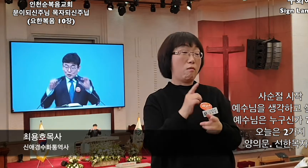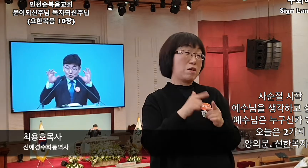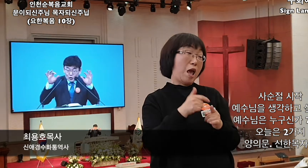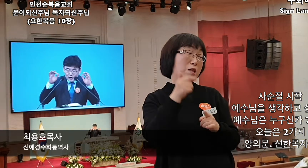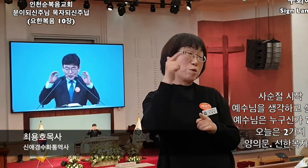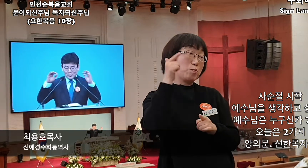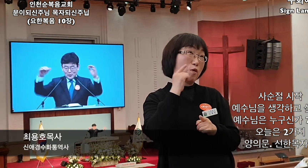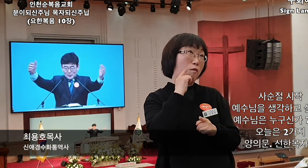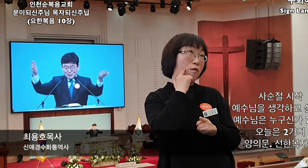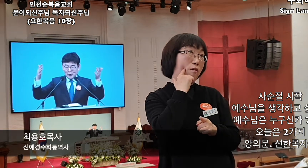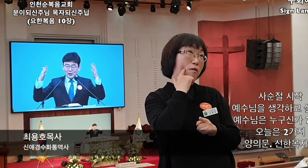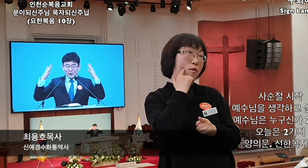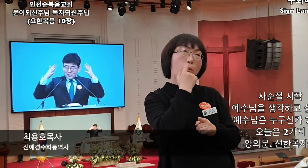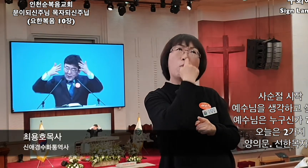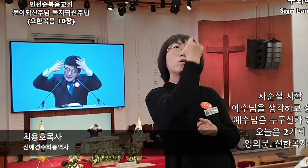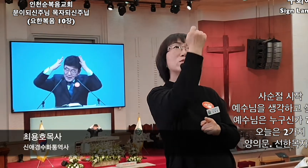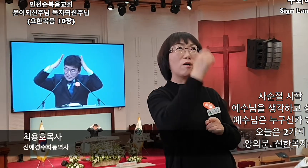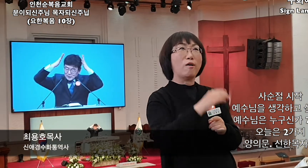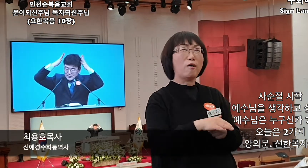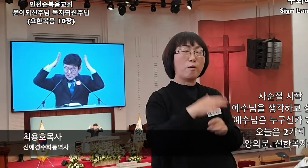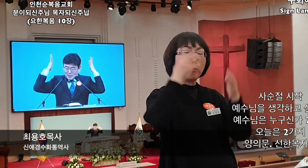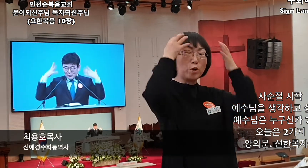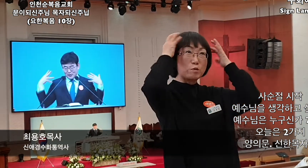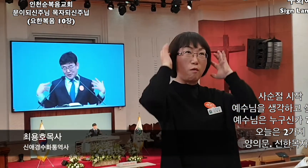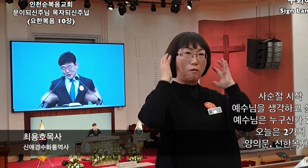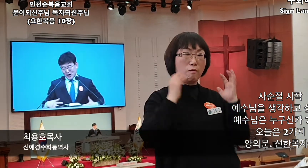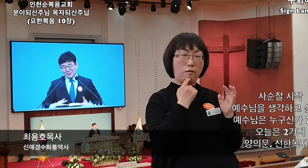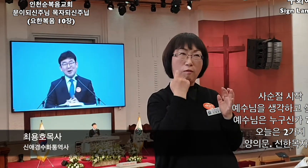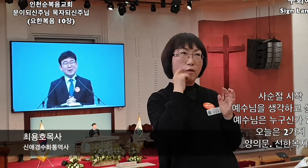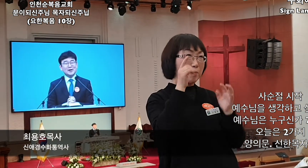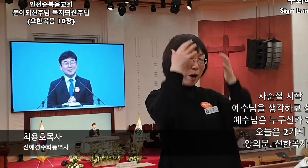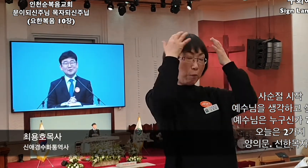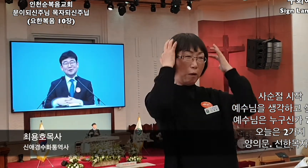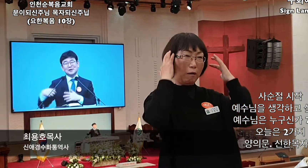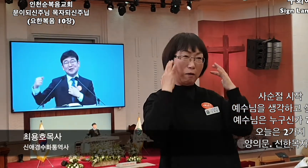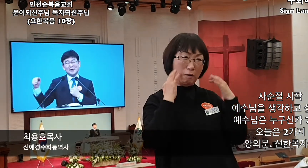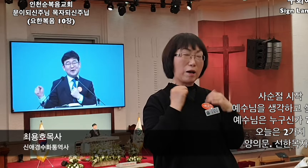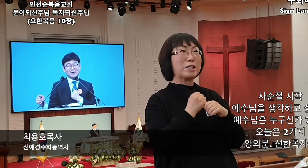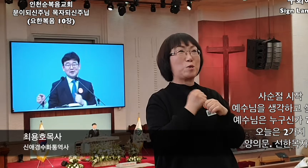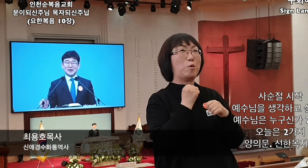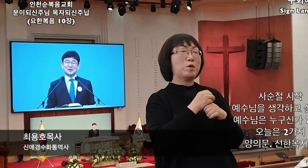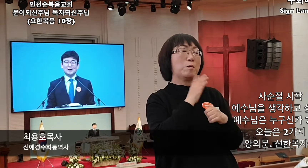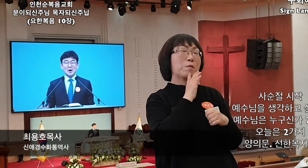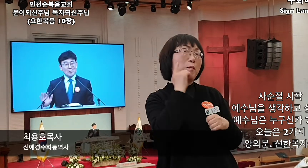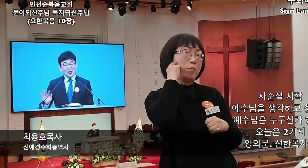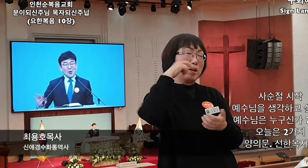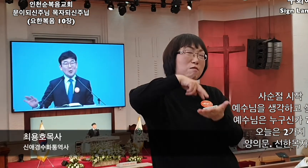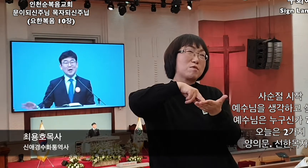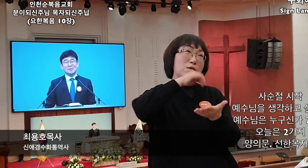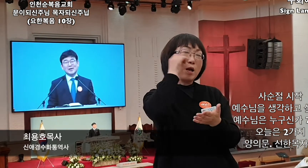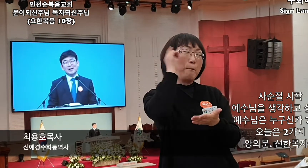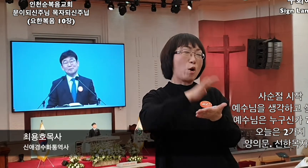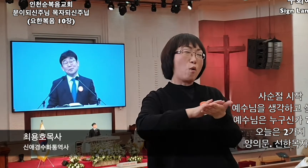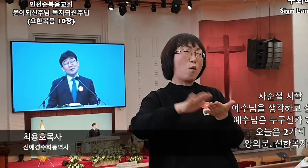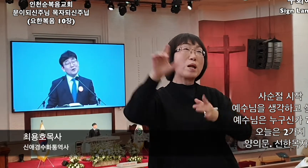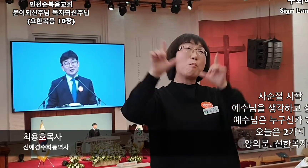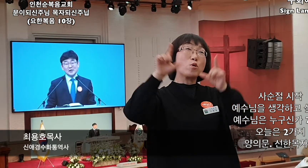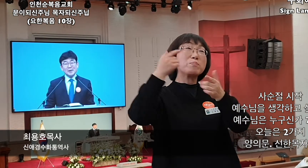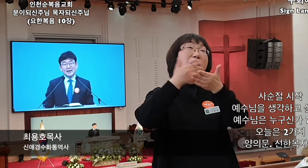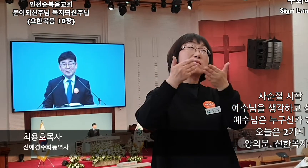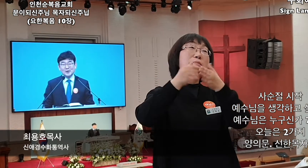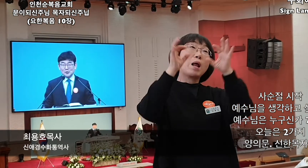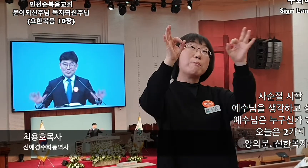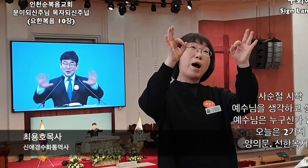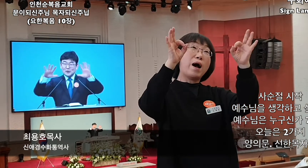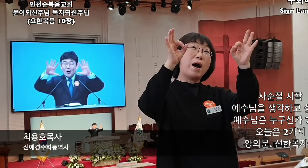그리고 눈도 크시고 머리는 어디서 파마를 하셨는지 금발로 이렇게 쫙 파마를 하시고 이렇게 서 계셔요. 평온합니다. 그런